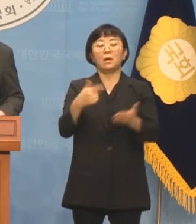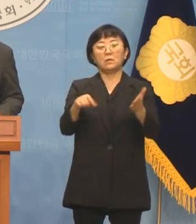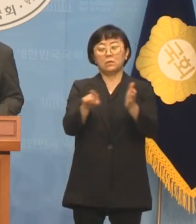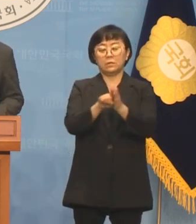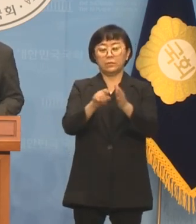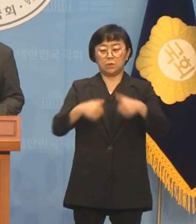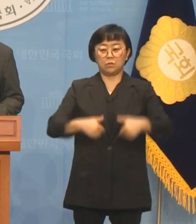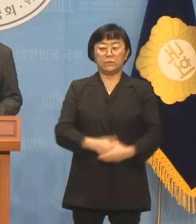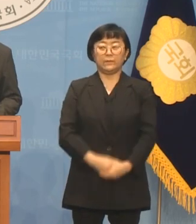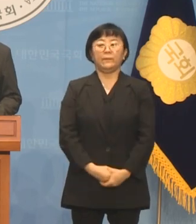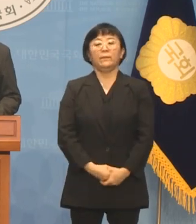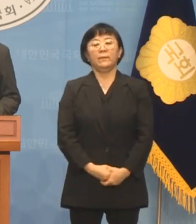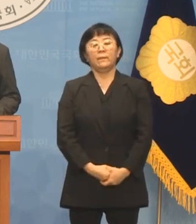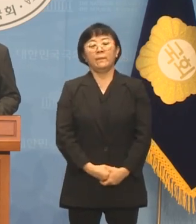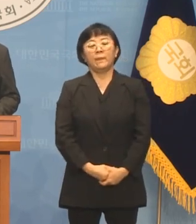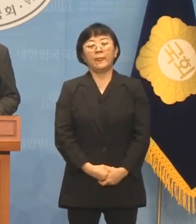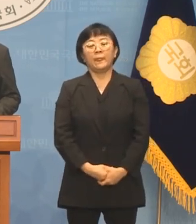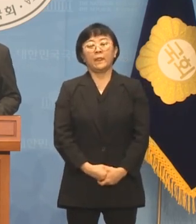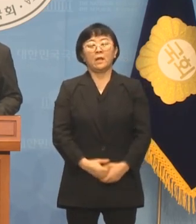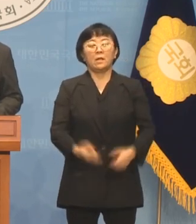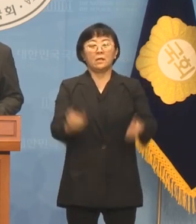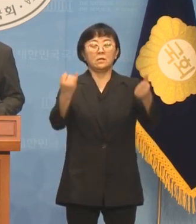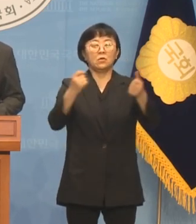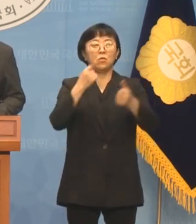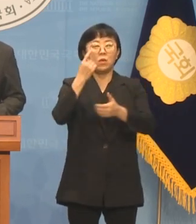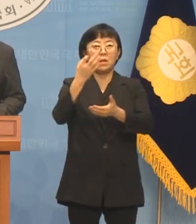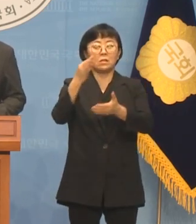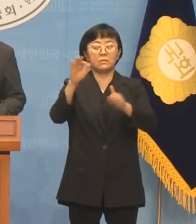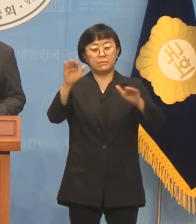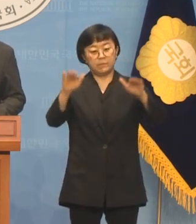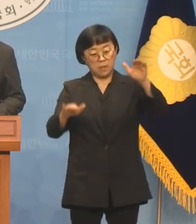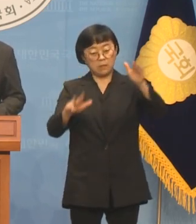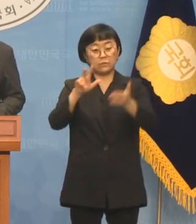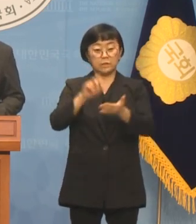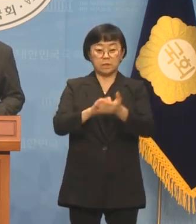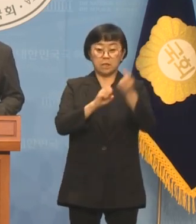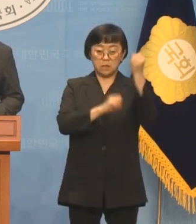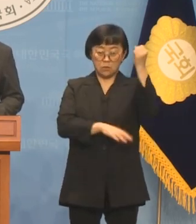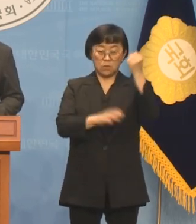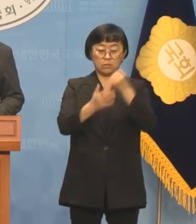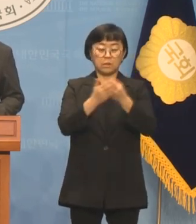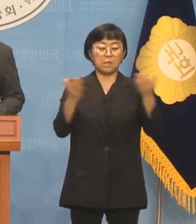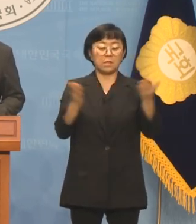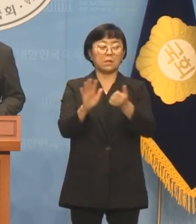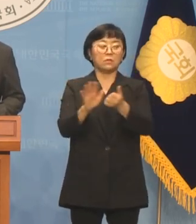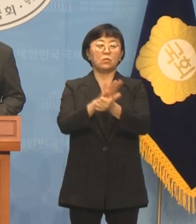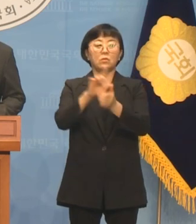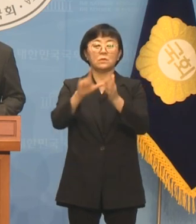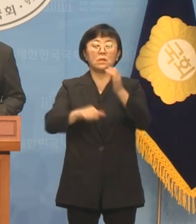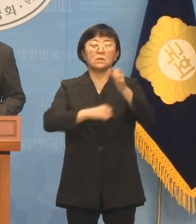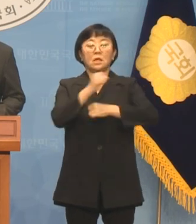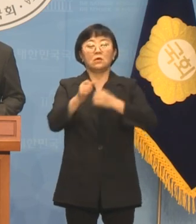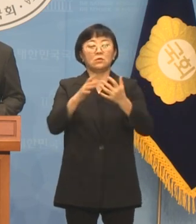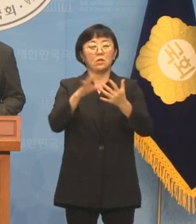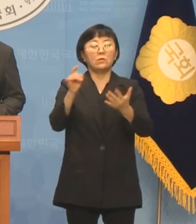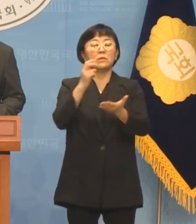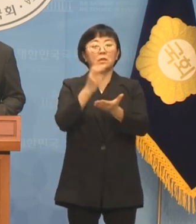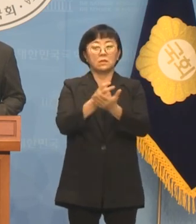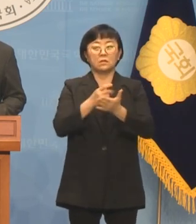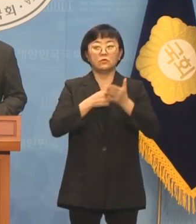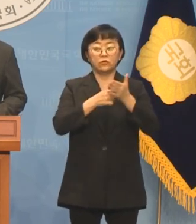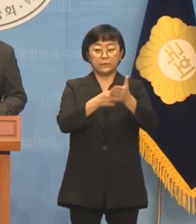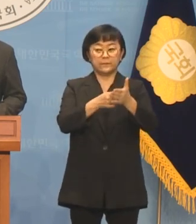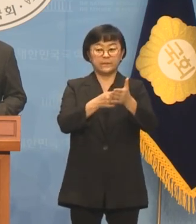하겠습니다. 우선 성별 임금 격차 해소를 기초로 일과 돌봄 시간 자유 선택제를